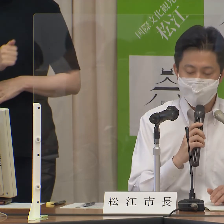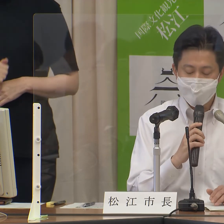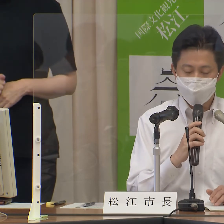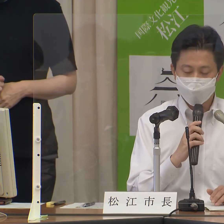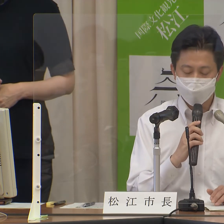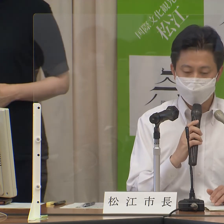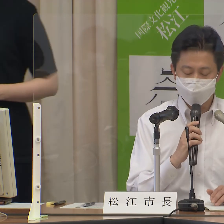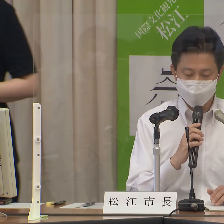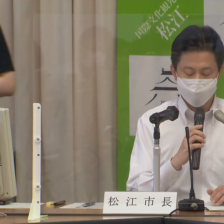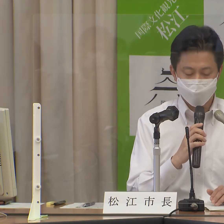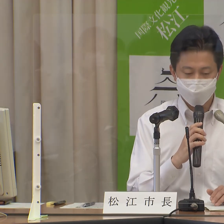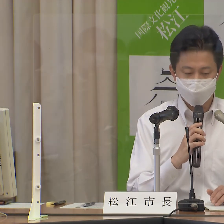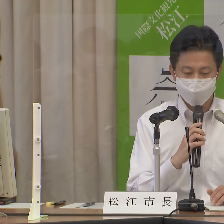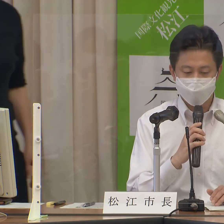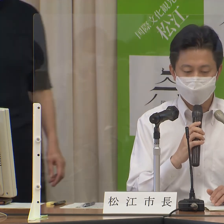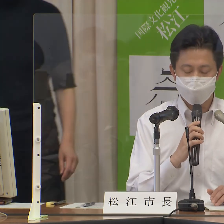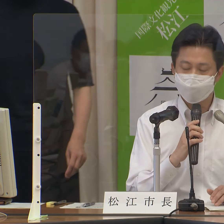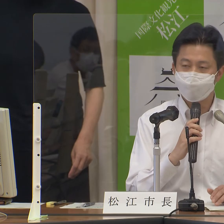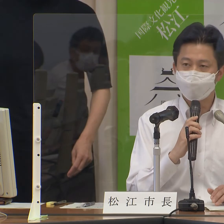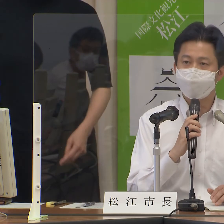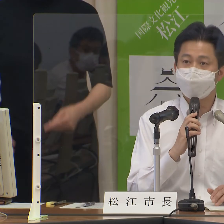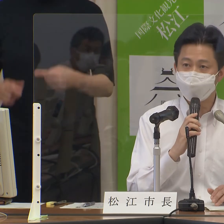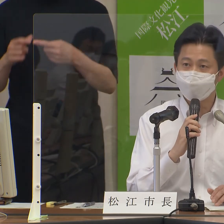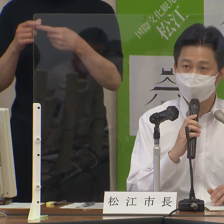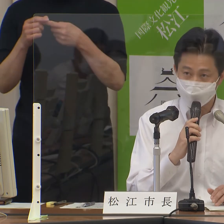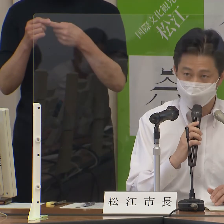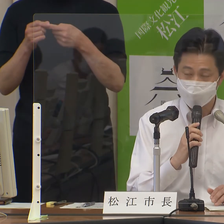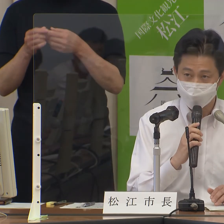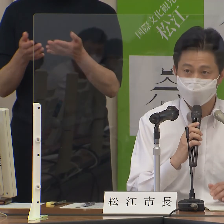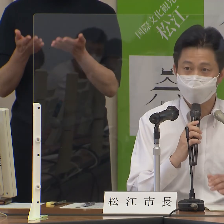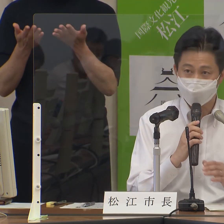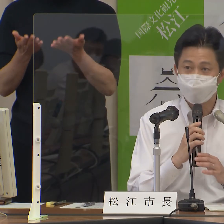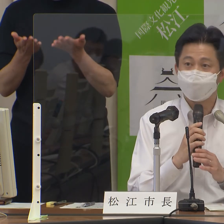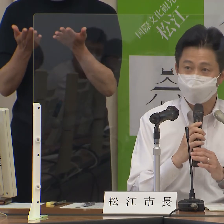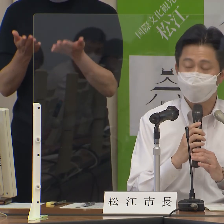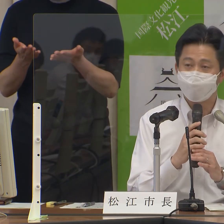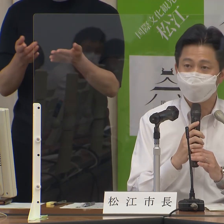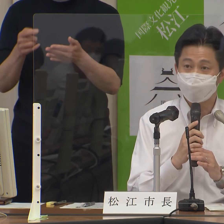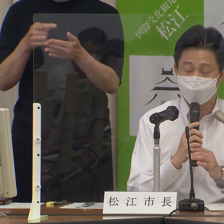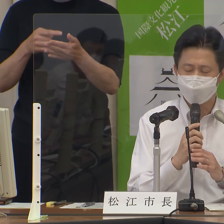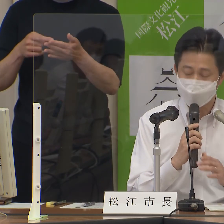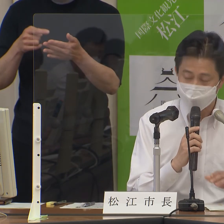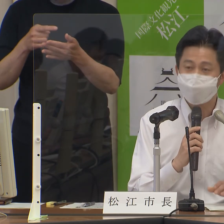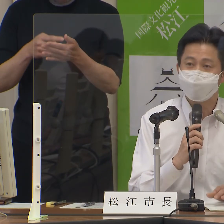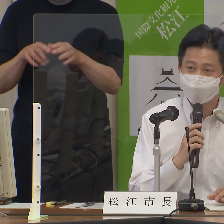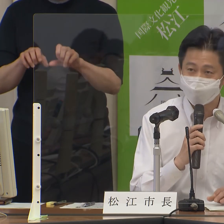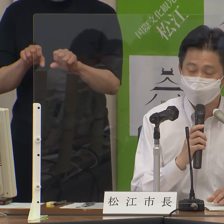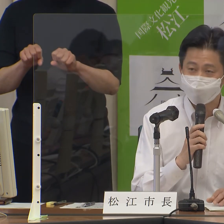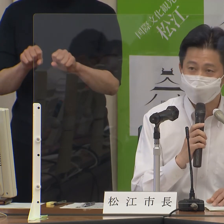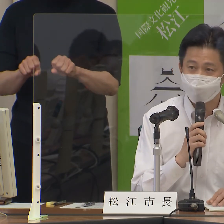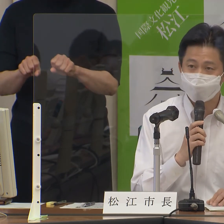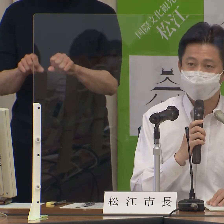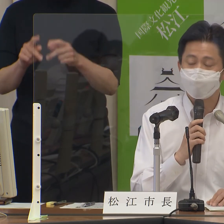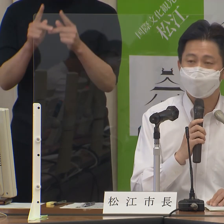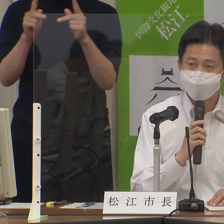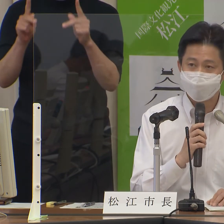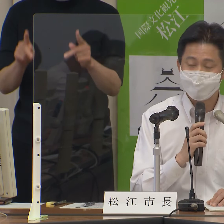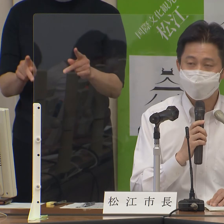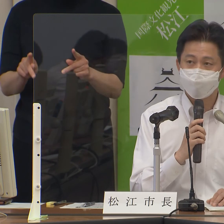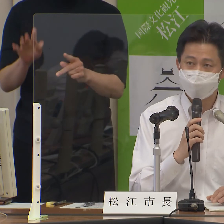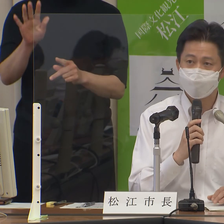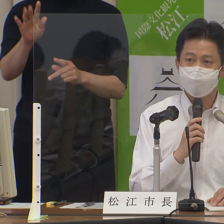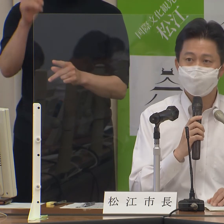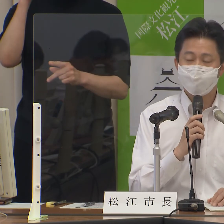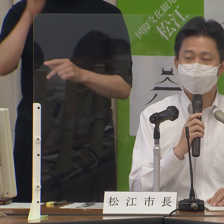ました。まず、ですね、学習の機会の確保ということは非常に大きな課題であるというふうに思っておりまして